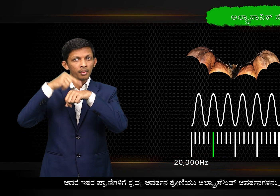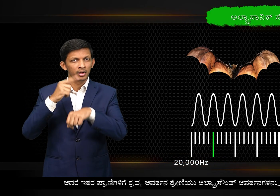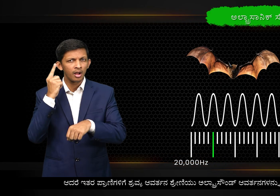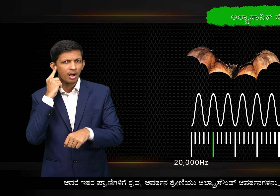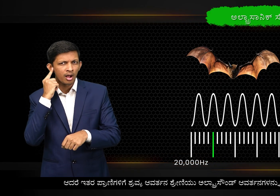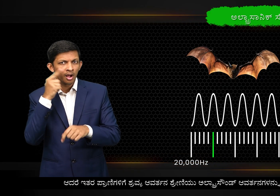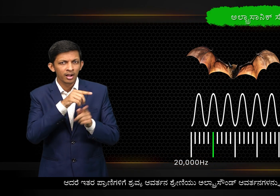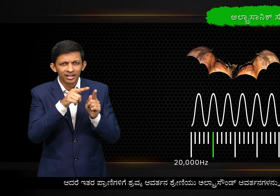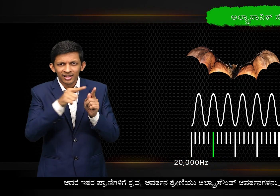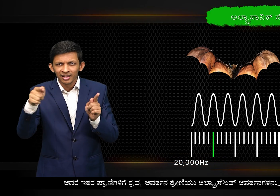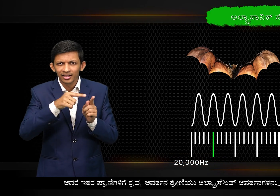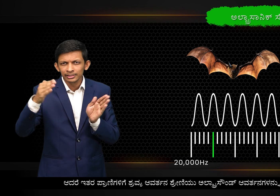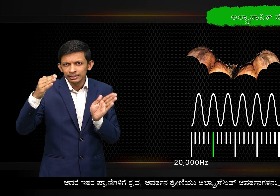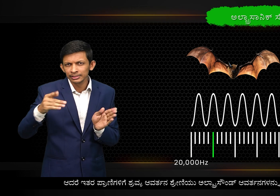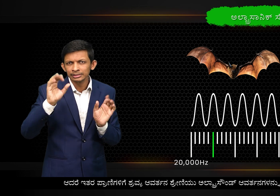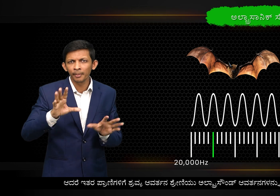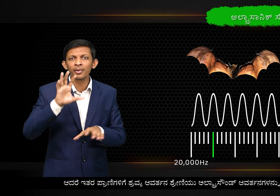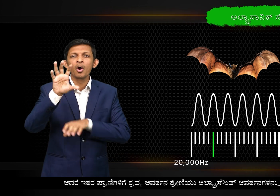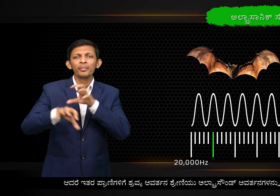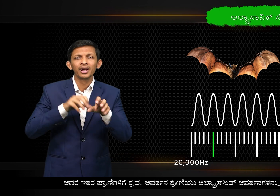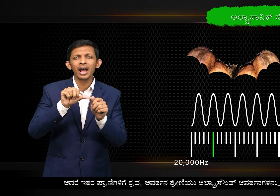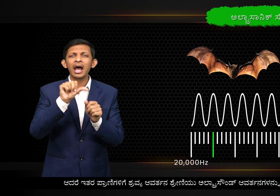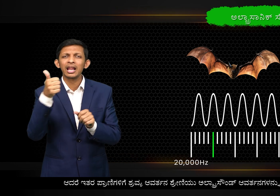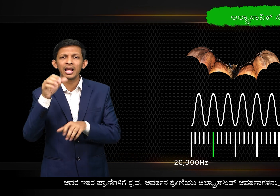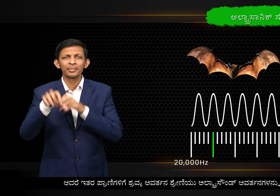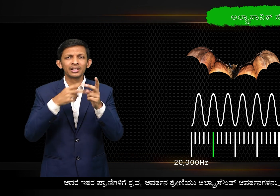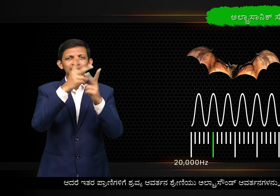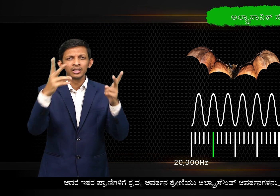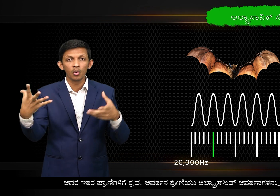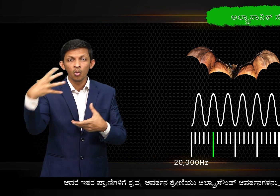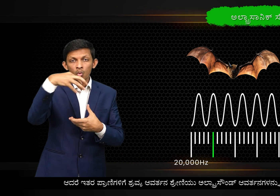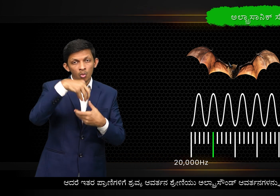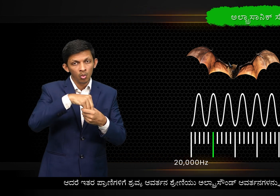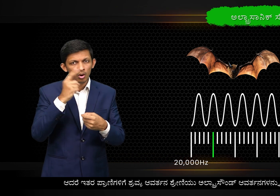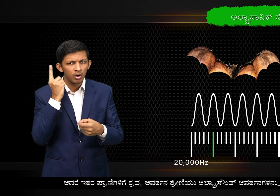ಶ್ರೇಣಿಯು ಅಲ್ಟ್ರಾಸೌಂಡ್ ಆವರ್ತನಗಳನ್ನು ಒಳಗೊಂಡಿವೆ.